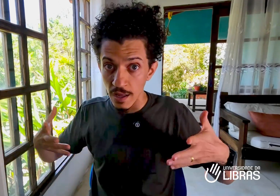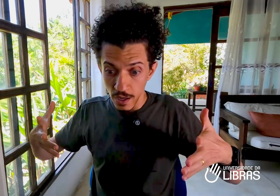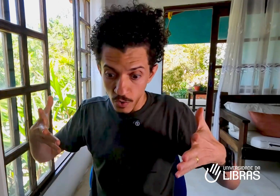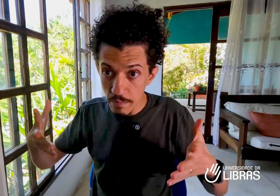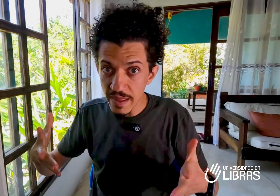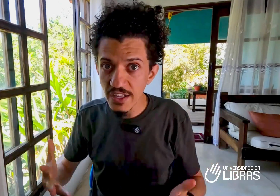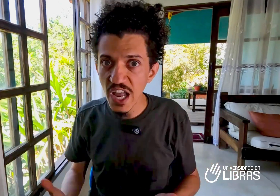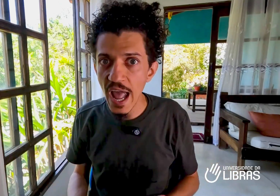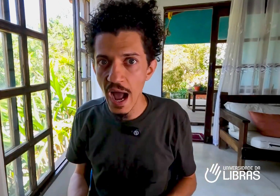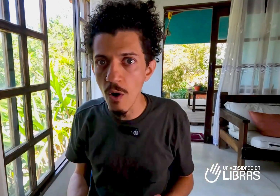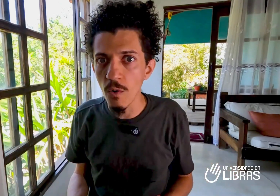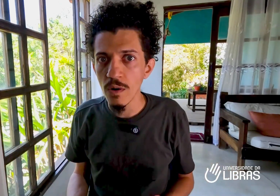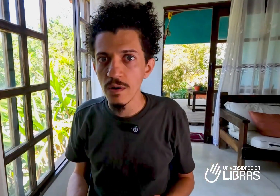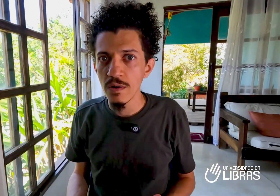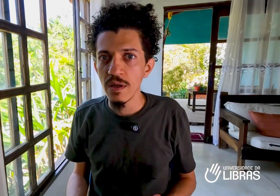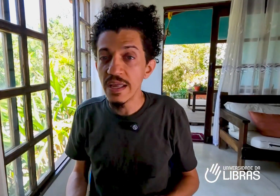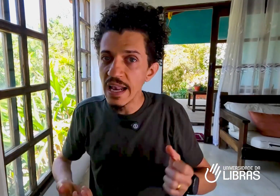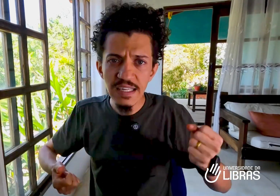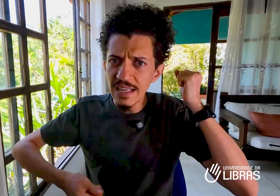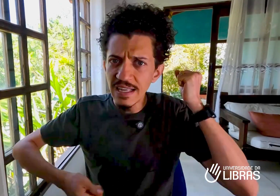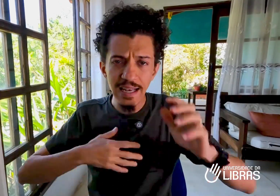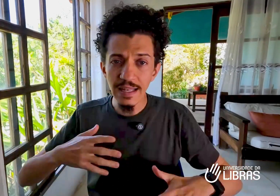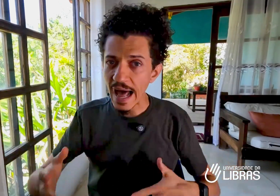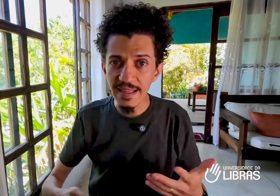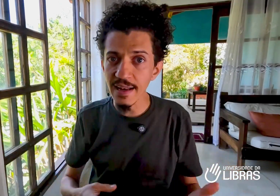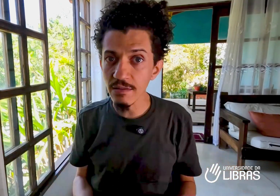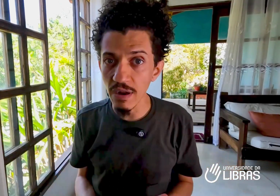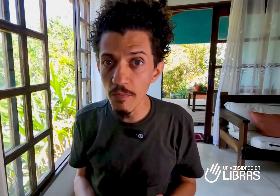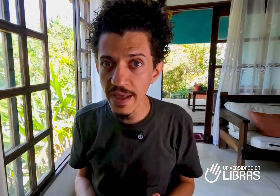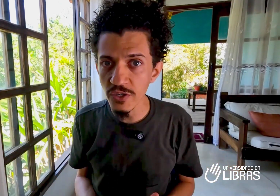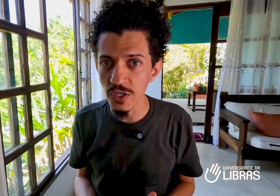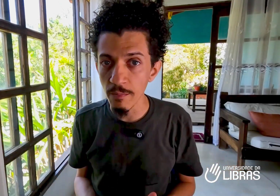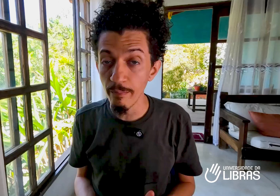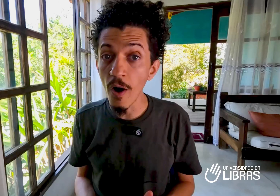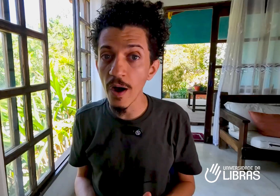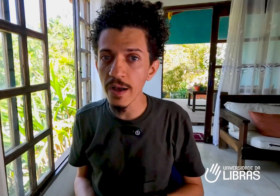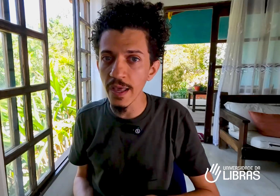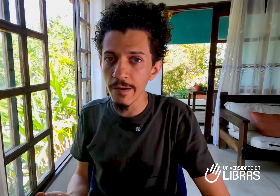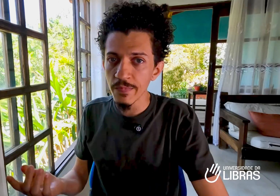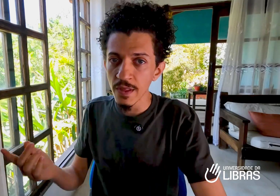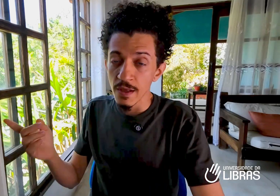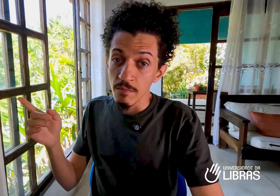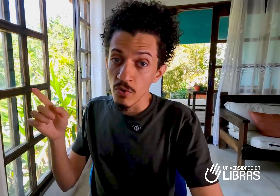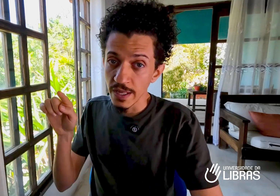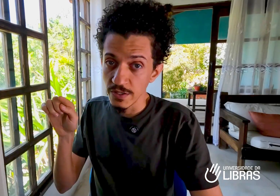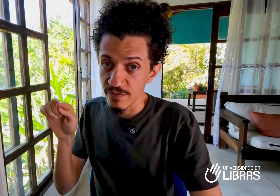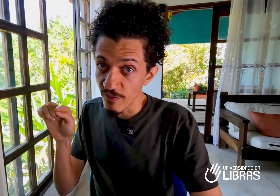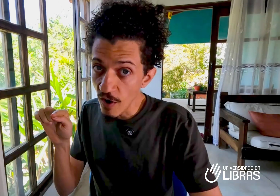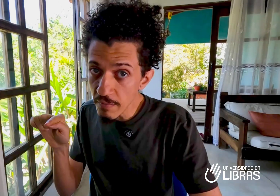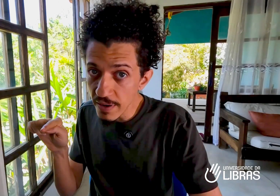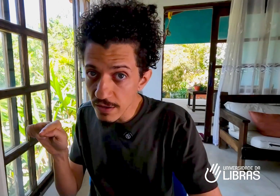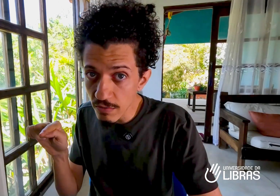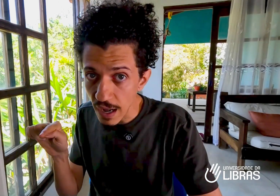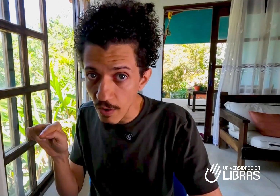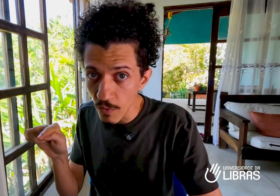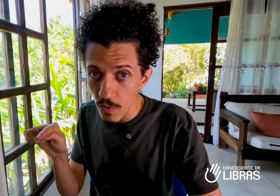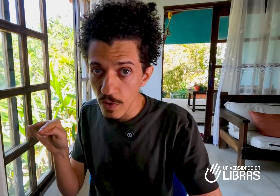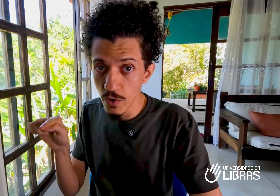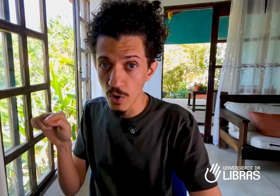num ambiente real. E ele nada naturalmente. Por quê? Porque de forma natural,